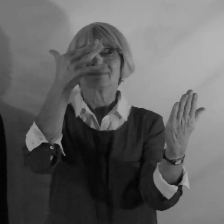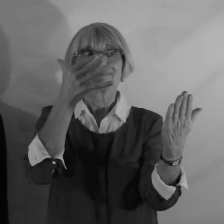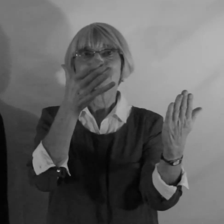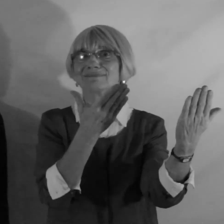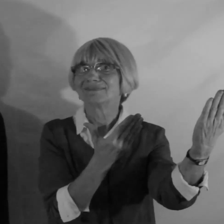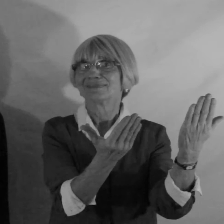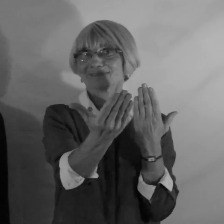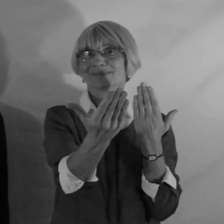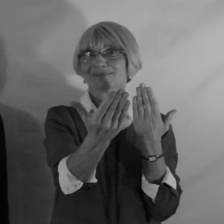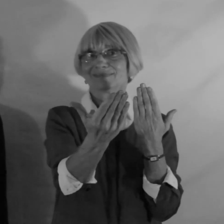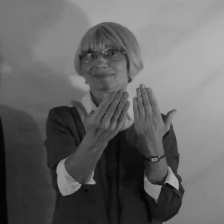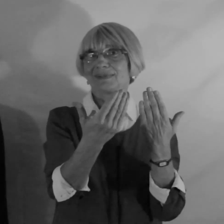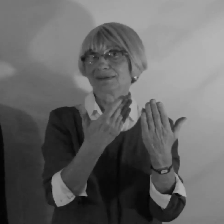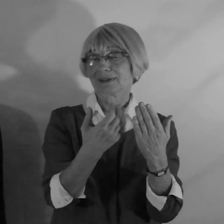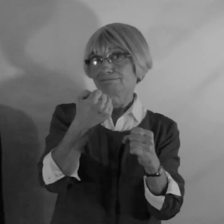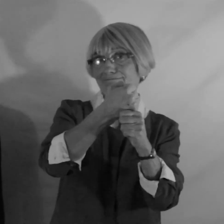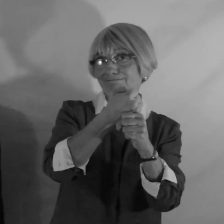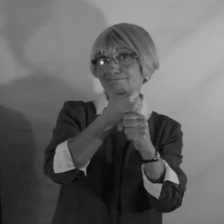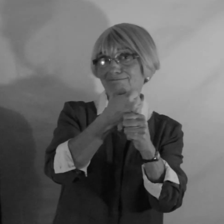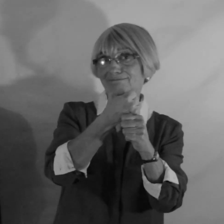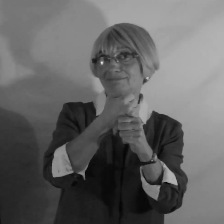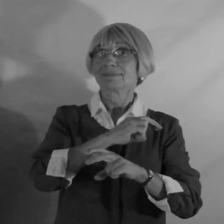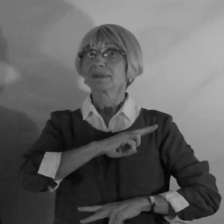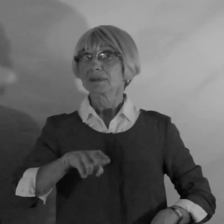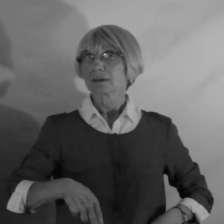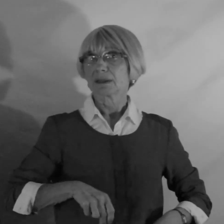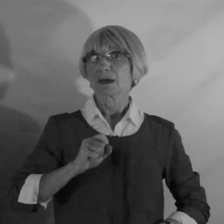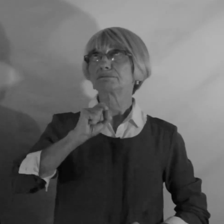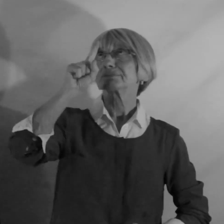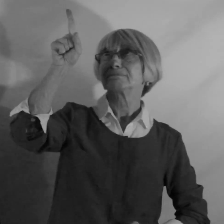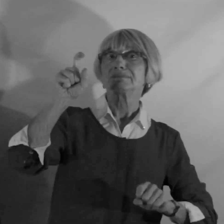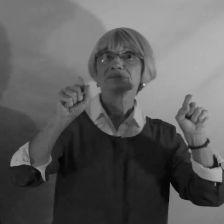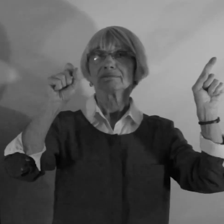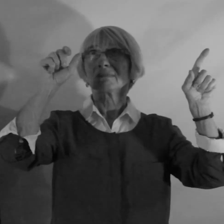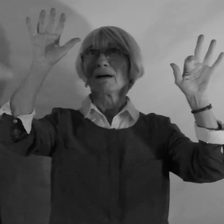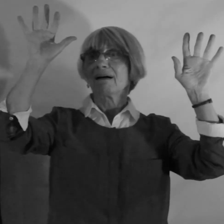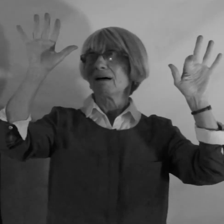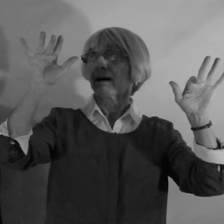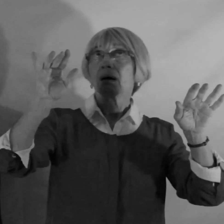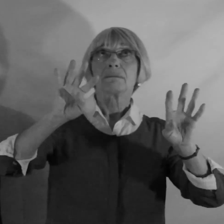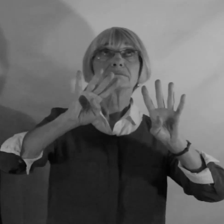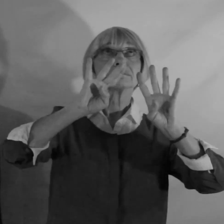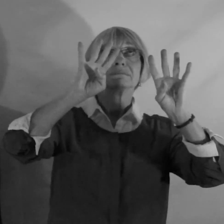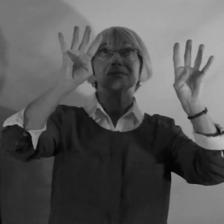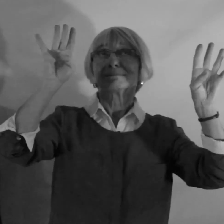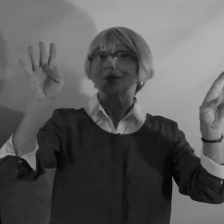matité du papier, pour terminer par une explosion polychrome.